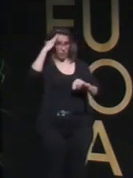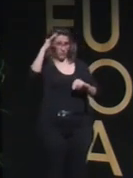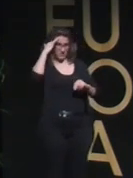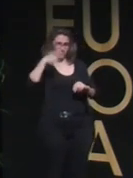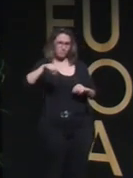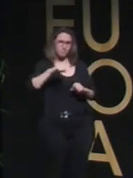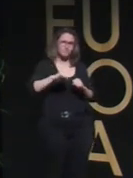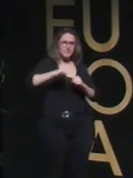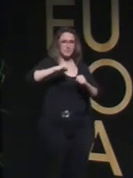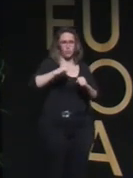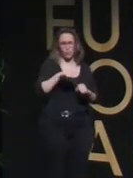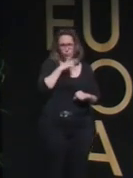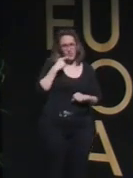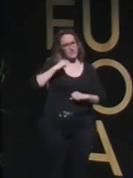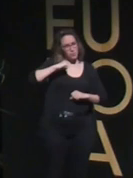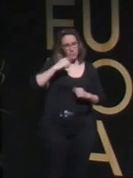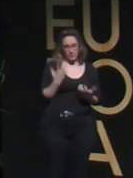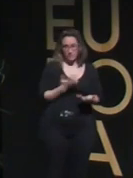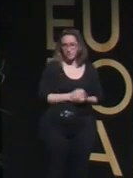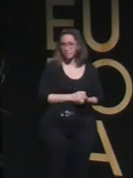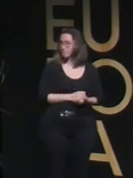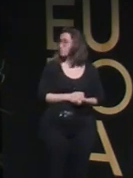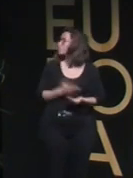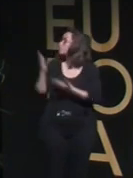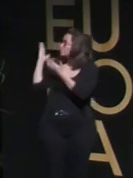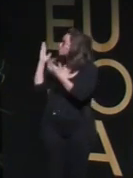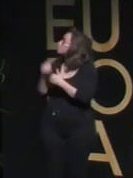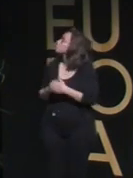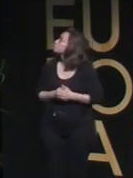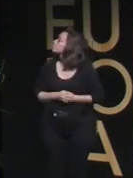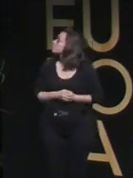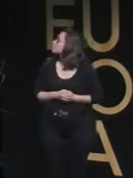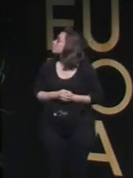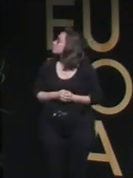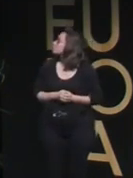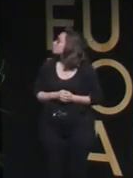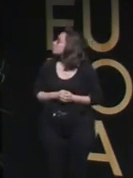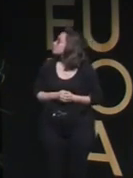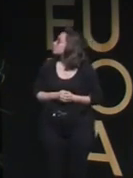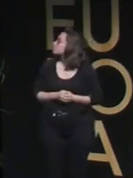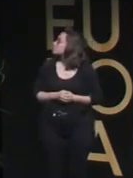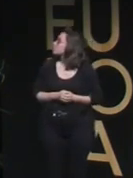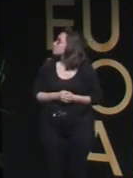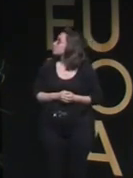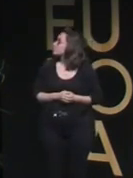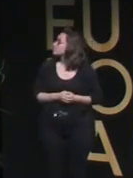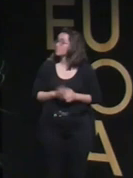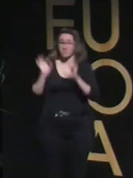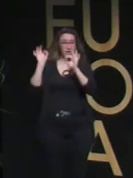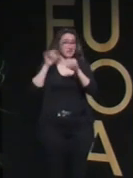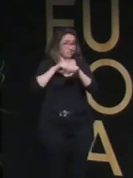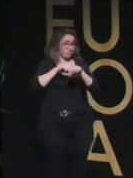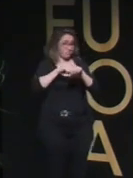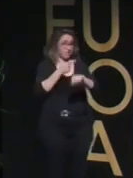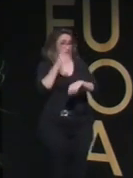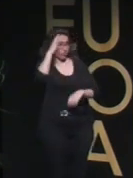¿Vale? Es perfecto. ¿Sabes que tenemos vasos limpios para beber el lavaplatos? Demasiado esfuerzo. O sea, este es el adolescente. O sea, le pesa